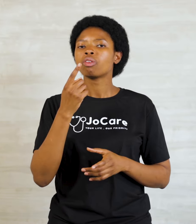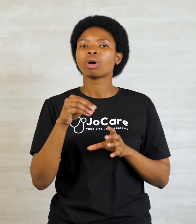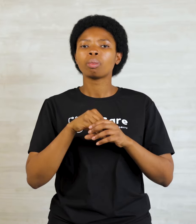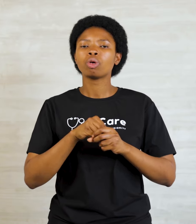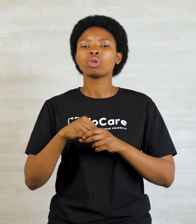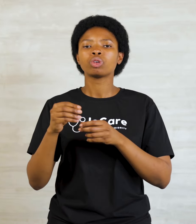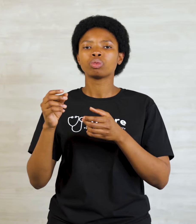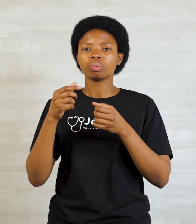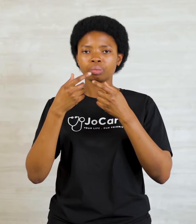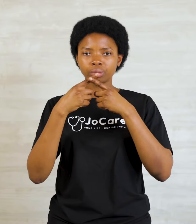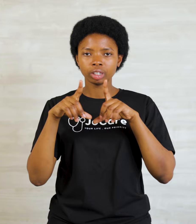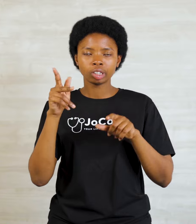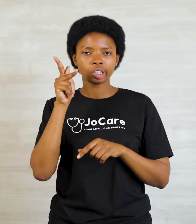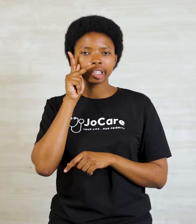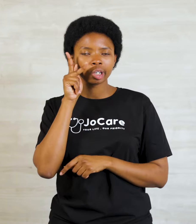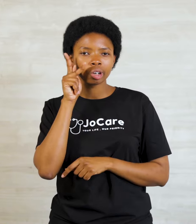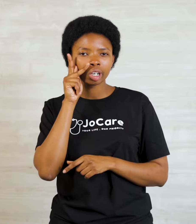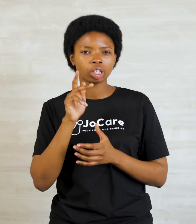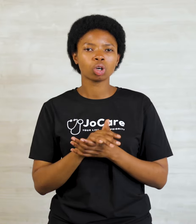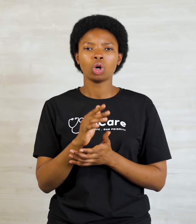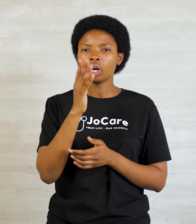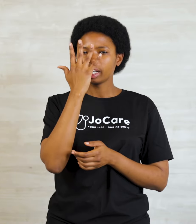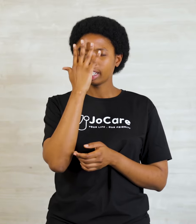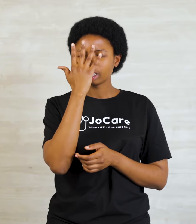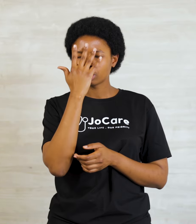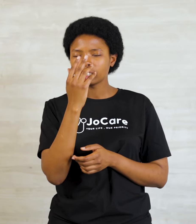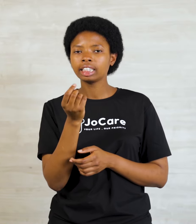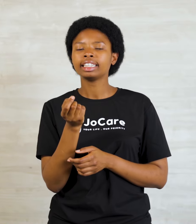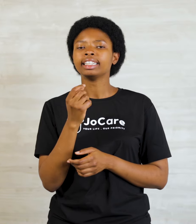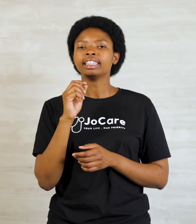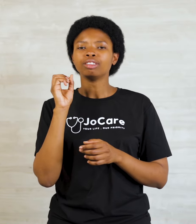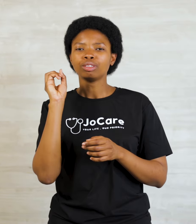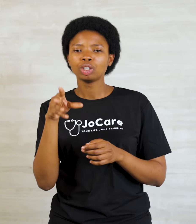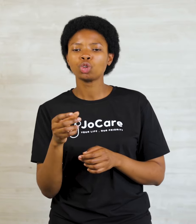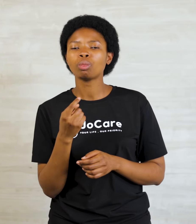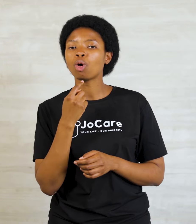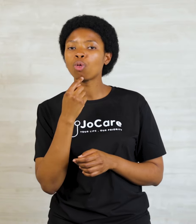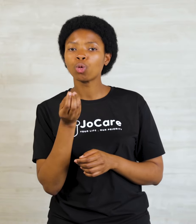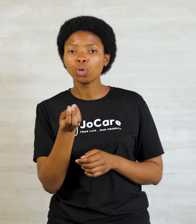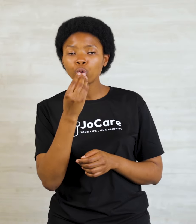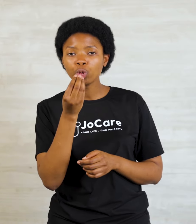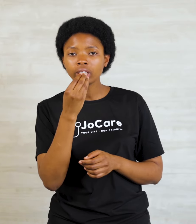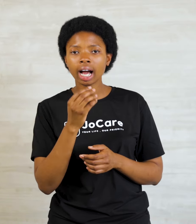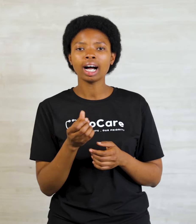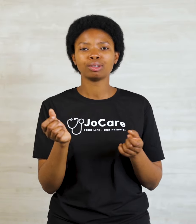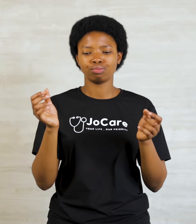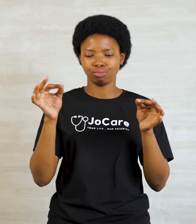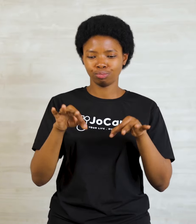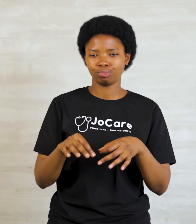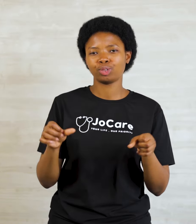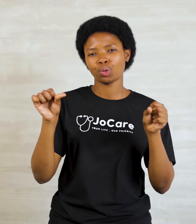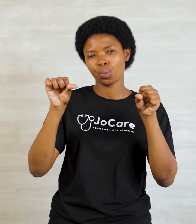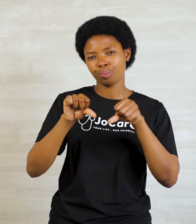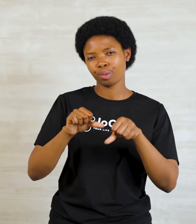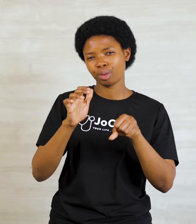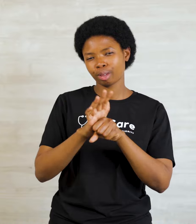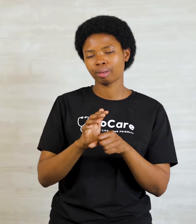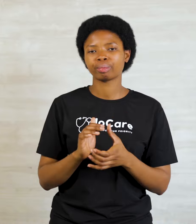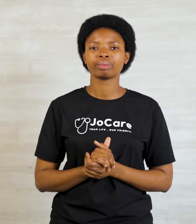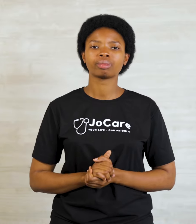zirisha uburozi kandi buri yakwirinda biruta kwivuza hari uburyo wakoresha bw'igihe gito